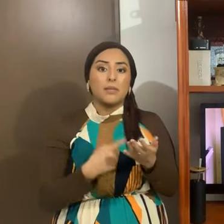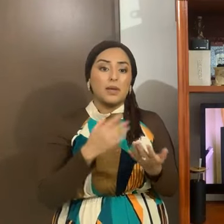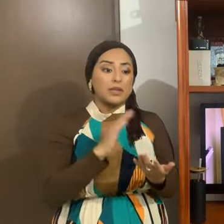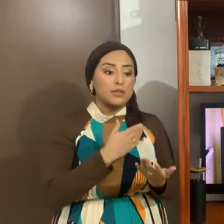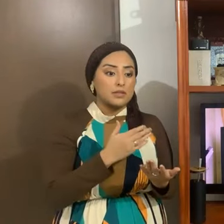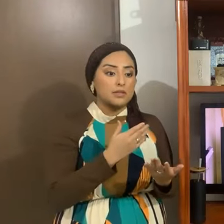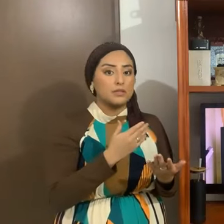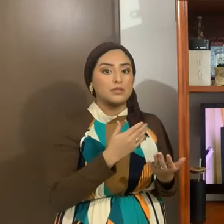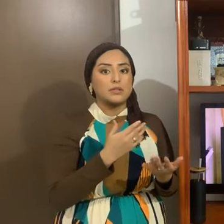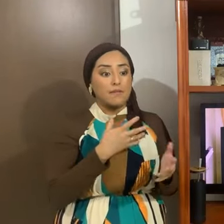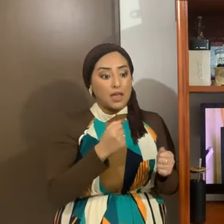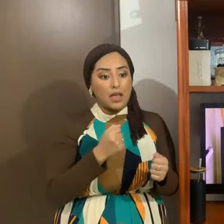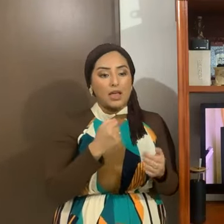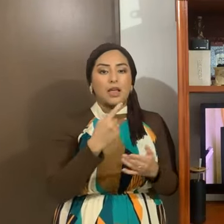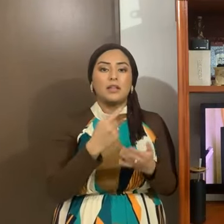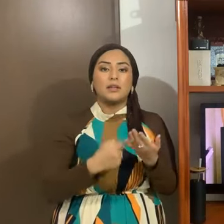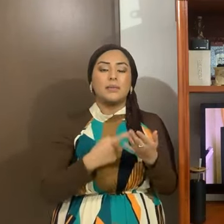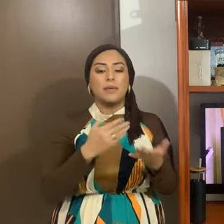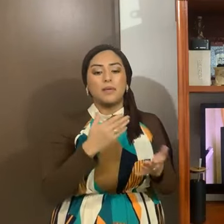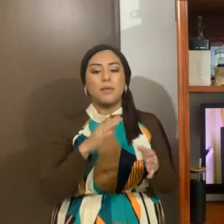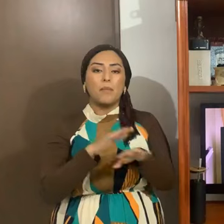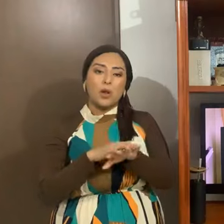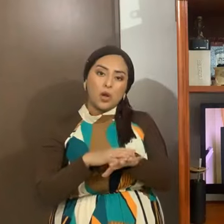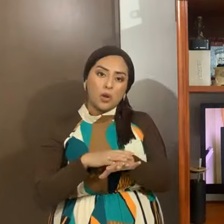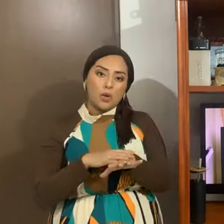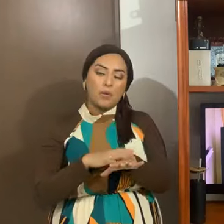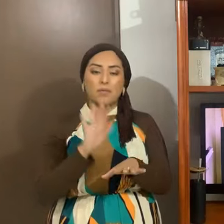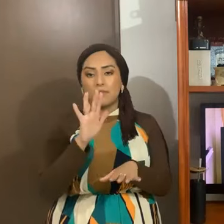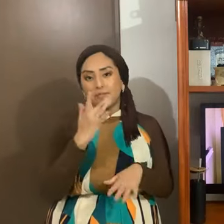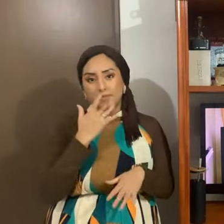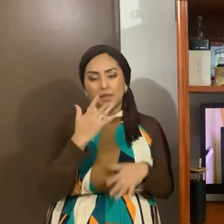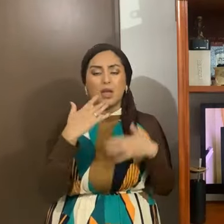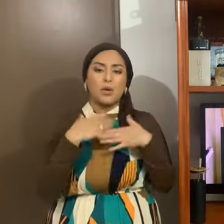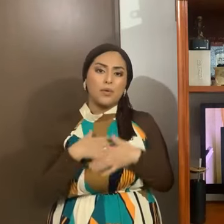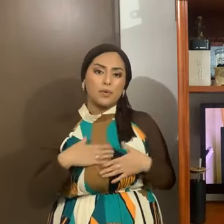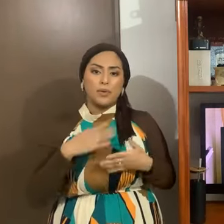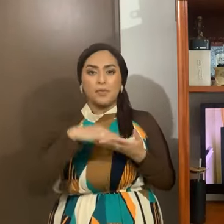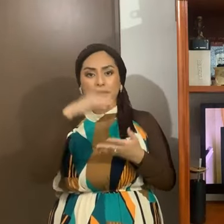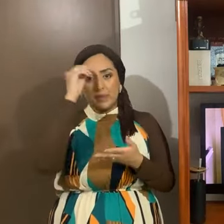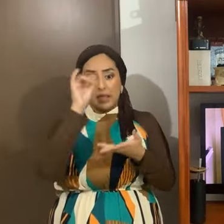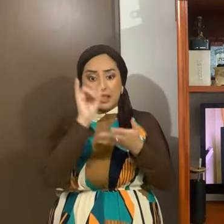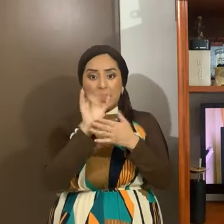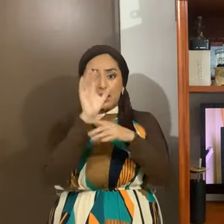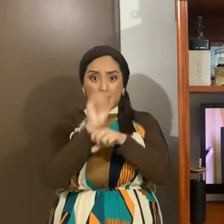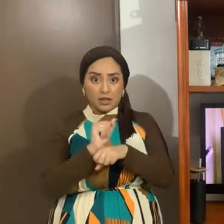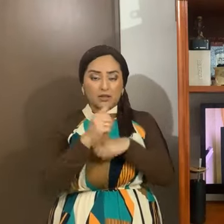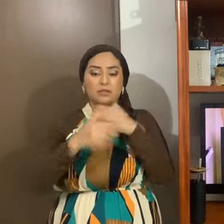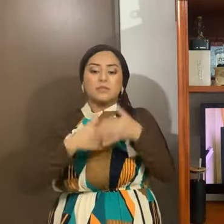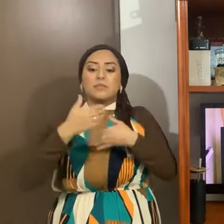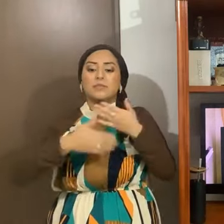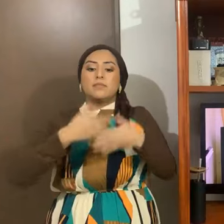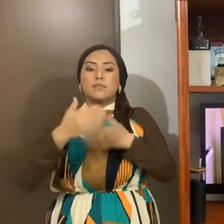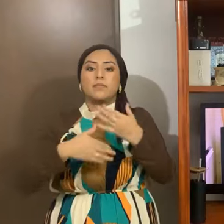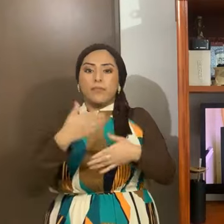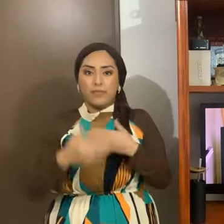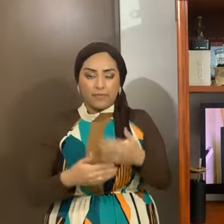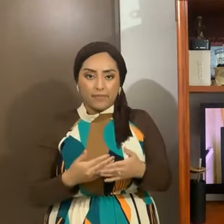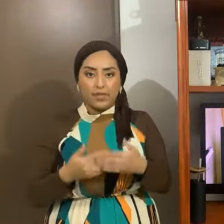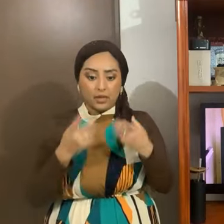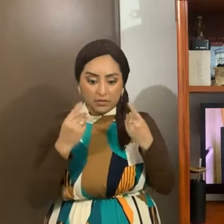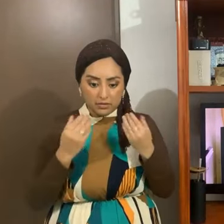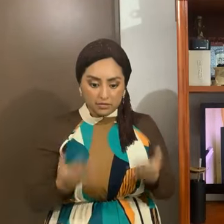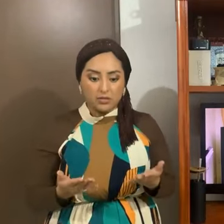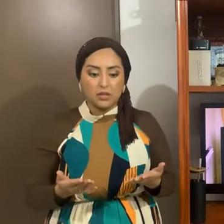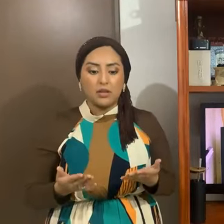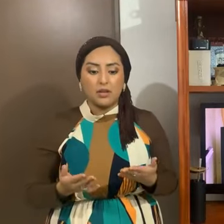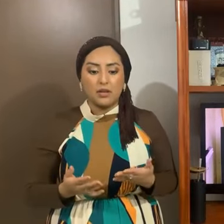una jalel rítmica, a veces una más tranquila, dependiendo. Y entonces te gozas. Ese hábito lo estás fomentando y lo estás